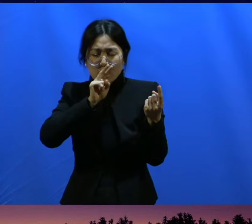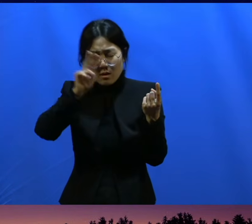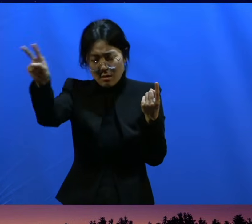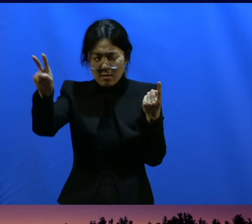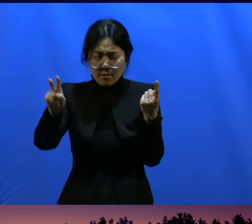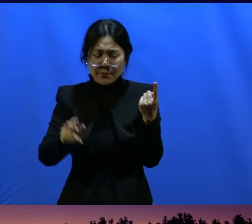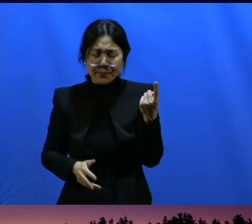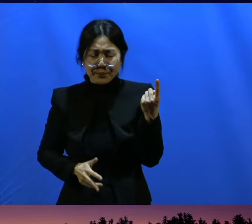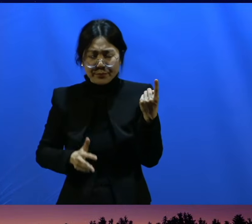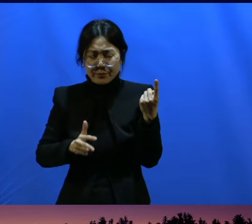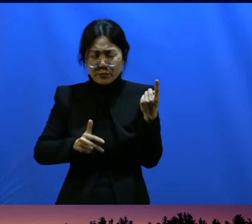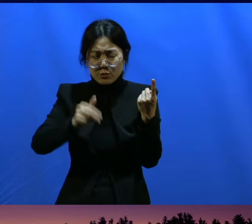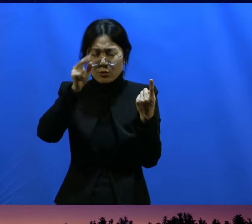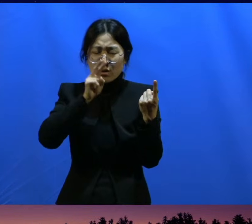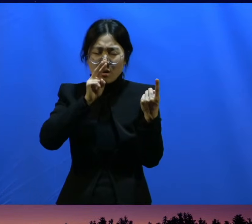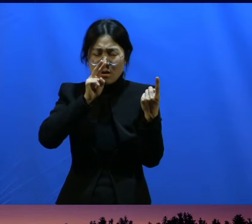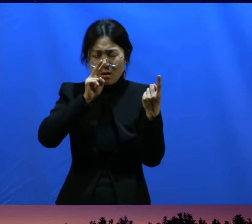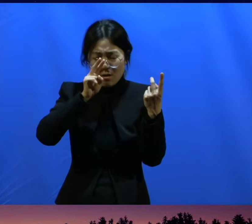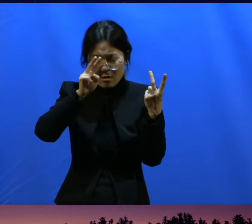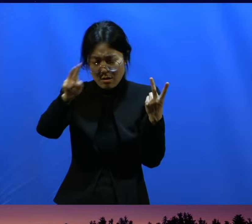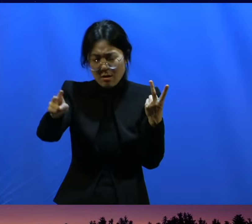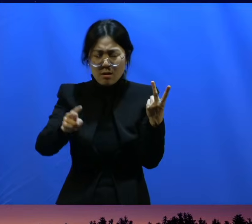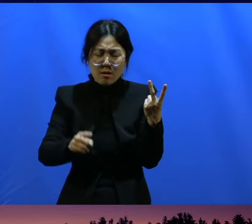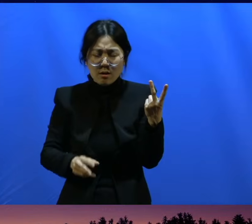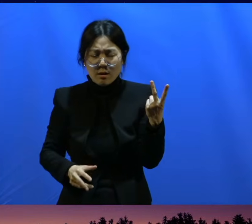주여, 주여,